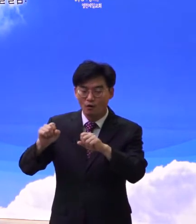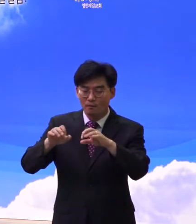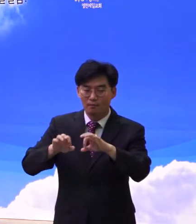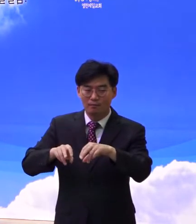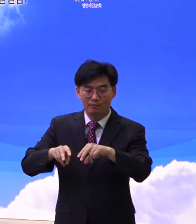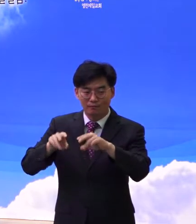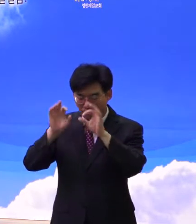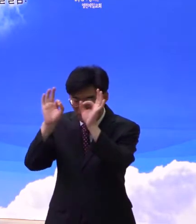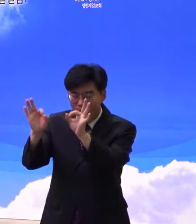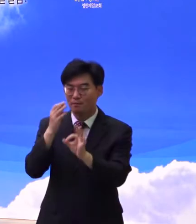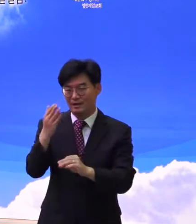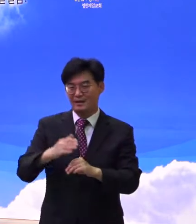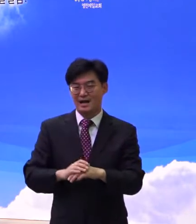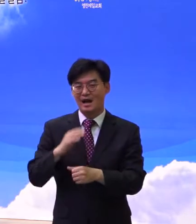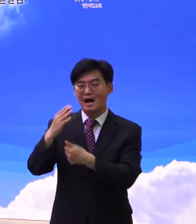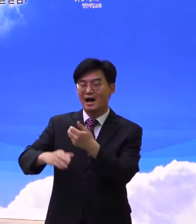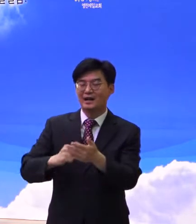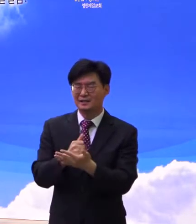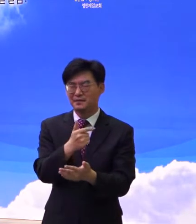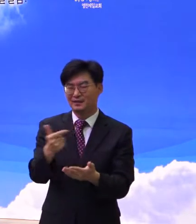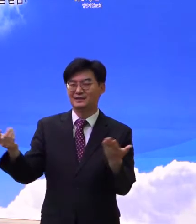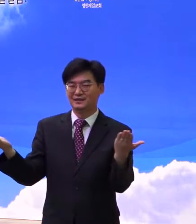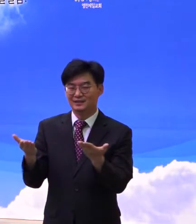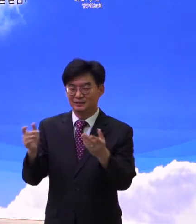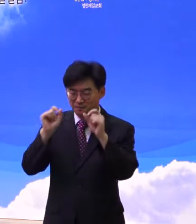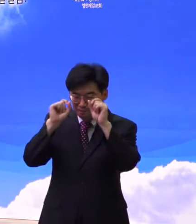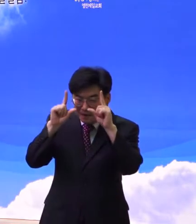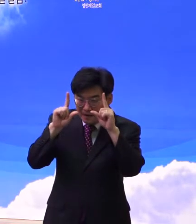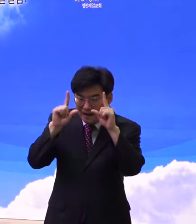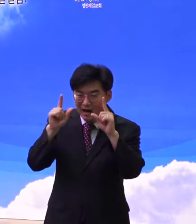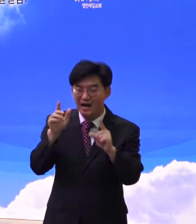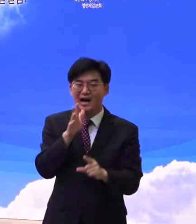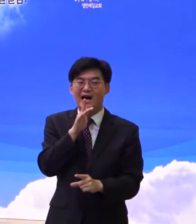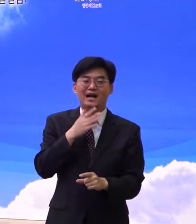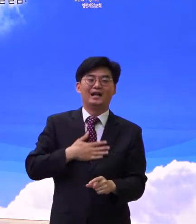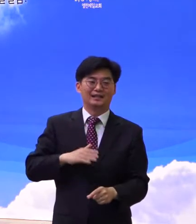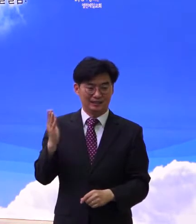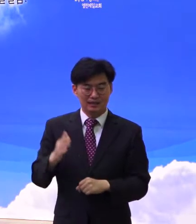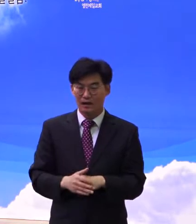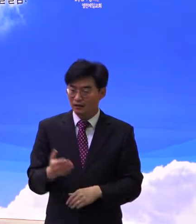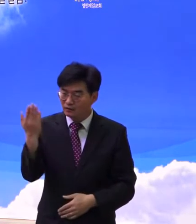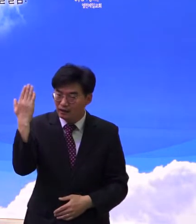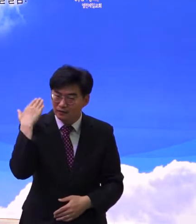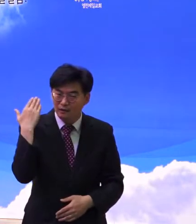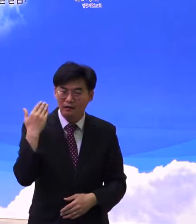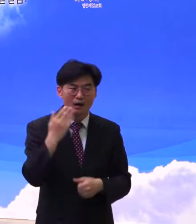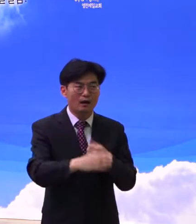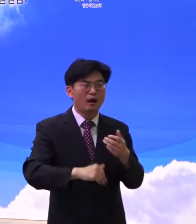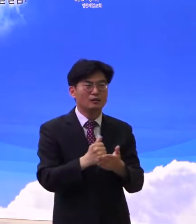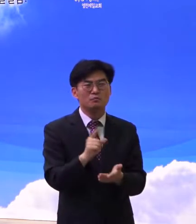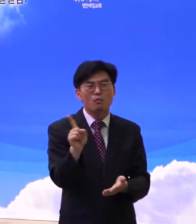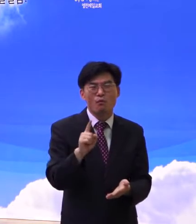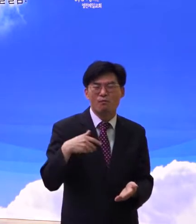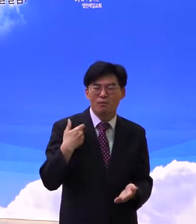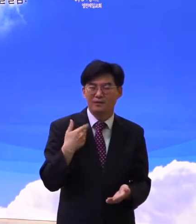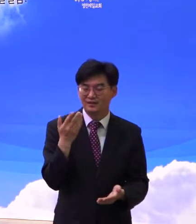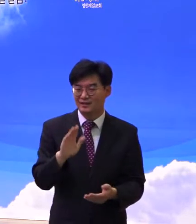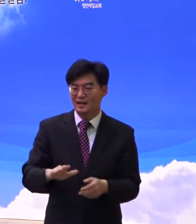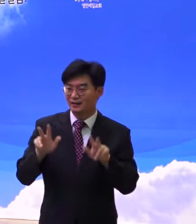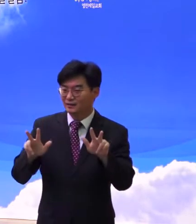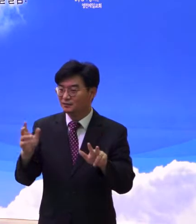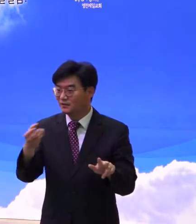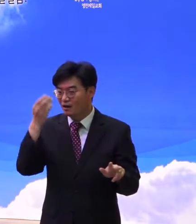큰 일을 깨닫게 되고 전에는 전혀 볼 수 없었고 보고 싶어도 볼 수 없었고 알고